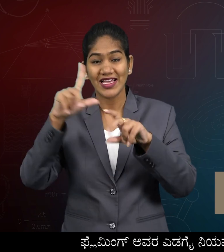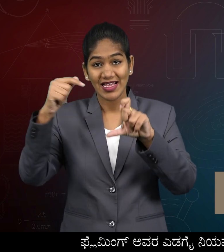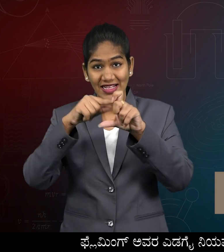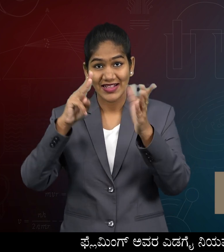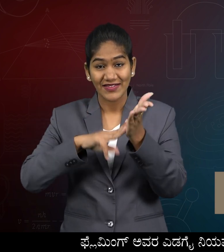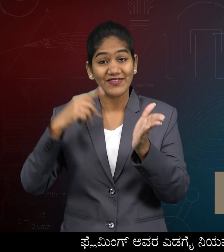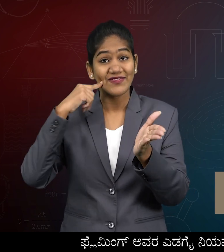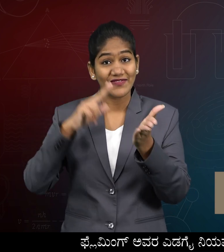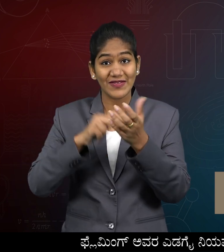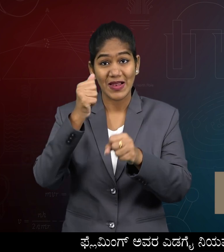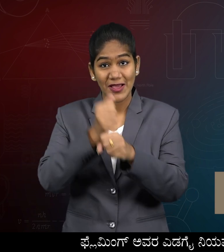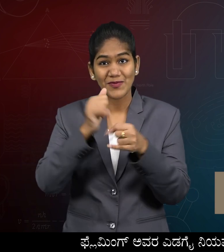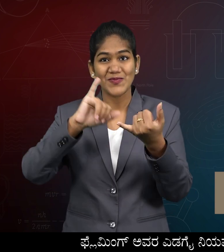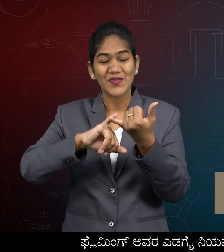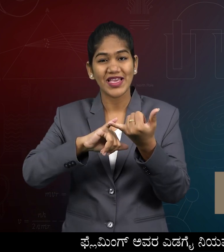ನಿಯಮವನ್ನು ಬಳಸಬಹುದು.